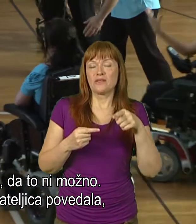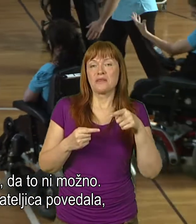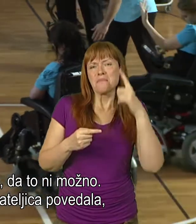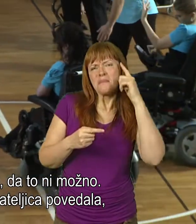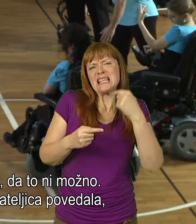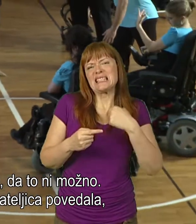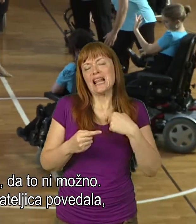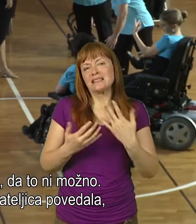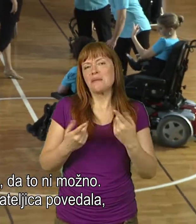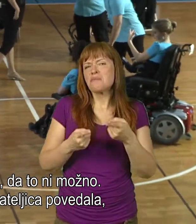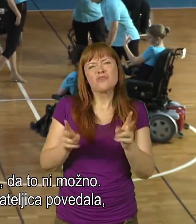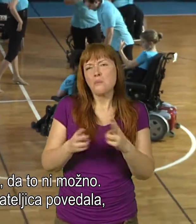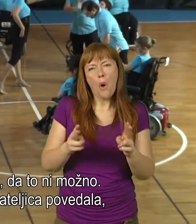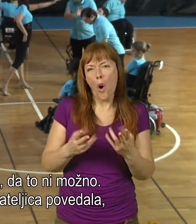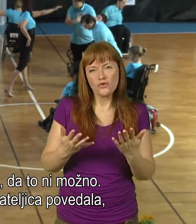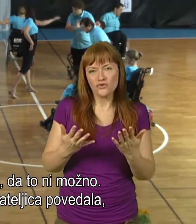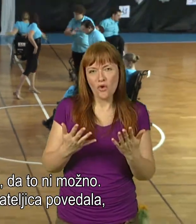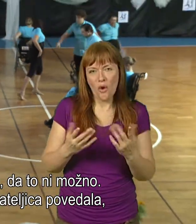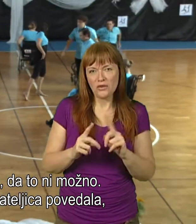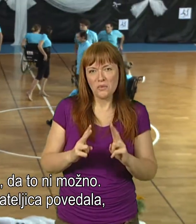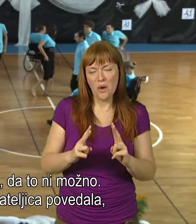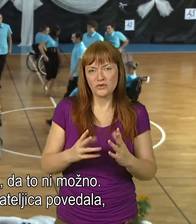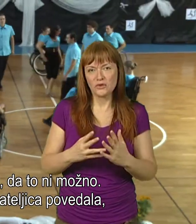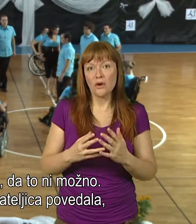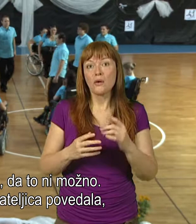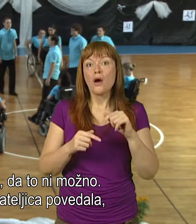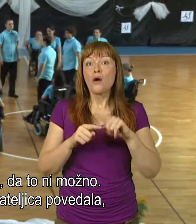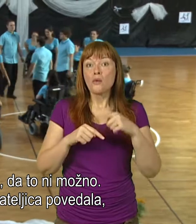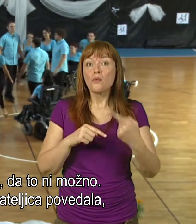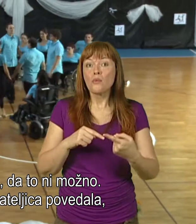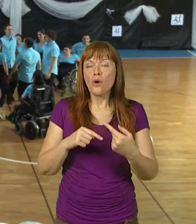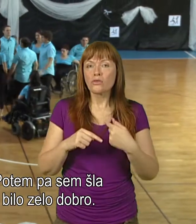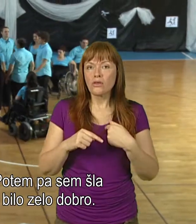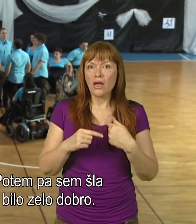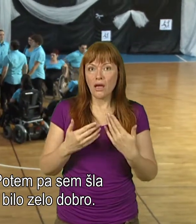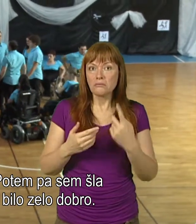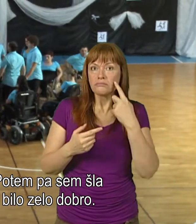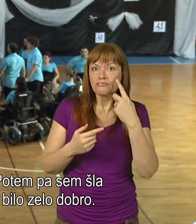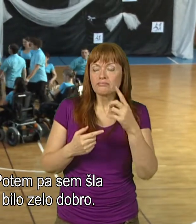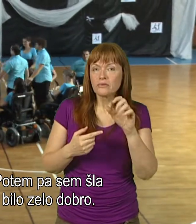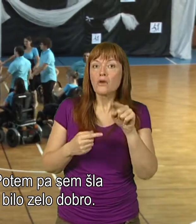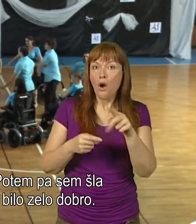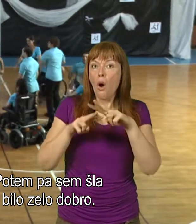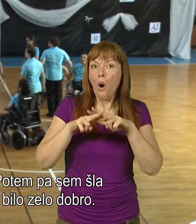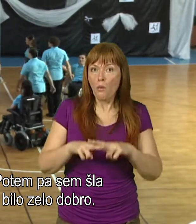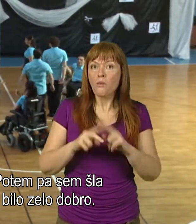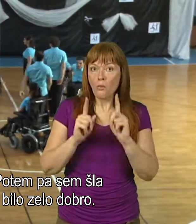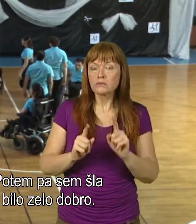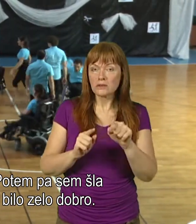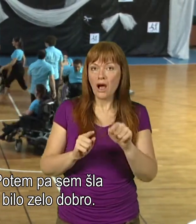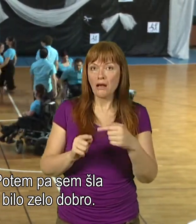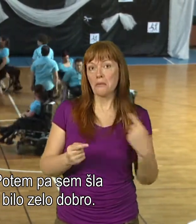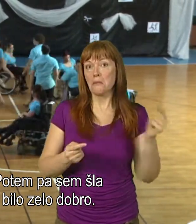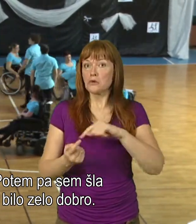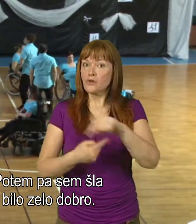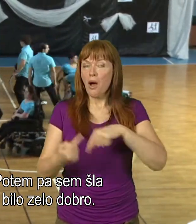mislila sem, da to ni možno, In potem sem bojala, da to v bistvu obstaja. Pa sem pa šla plesati, pa mi